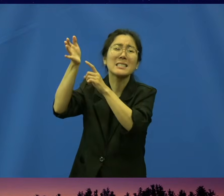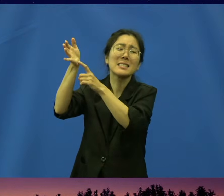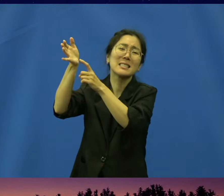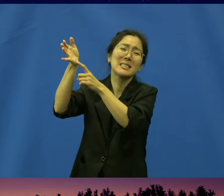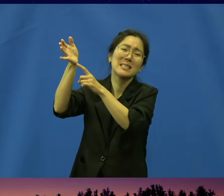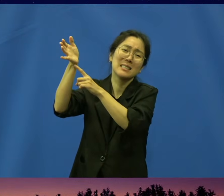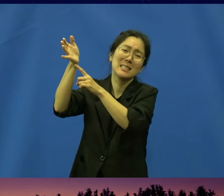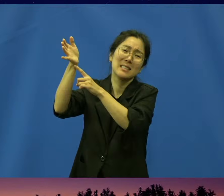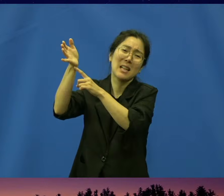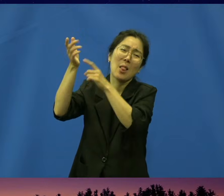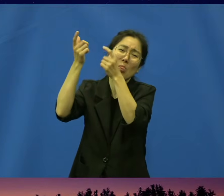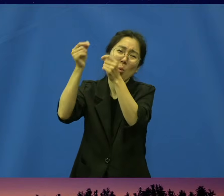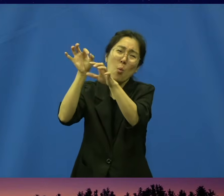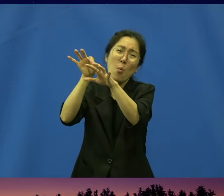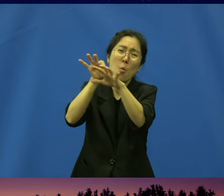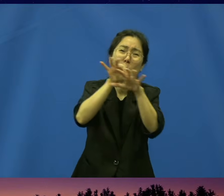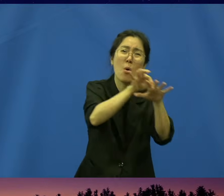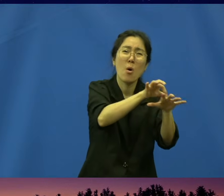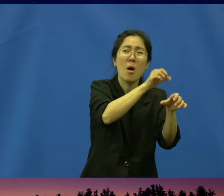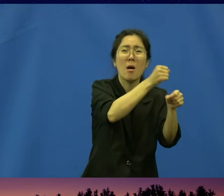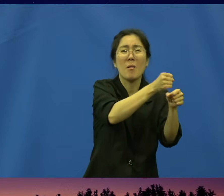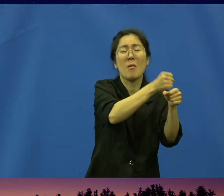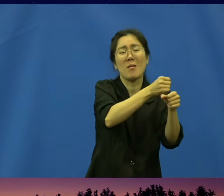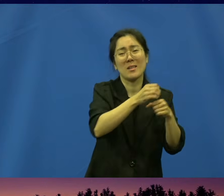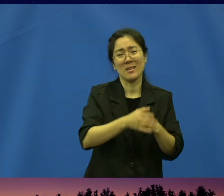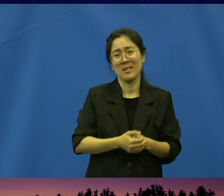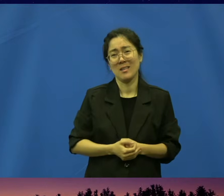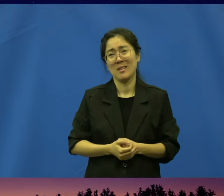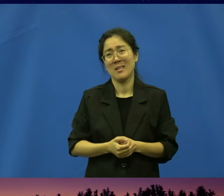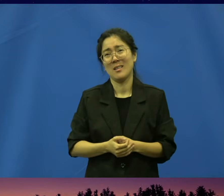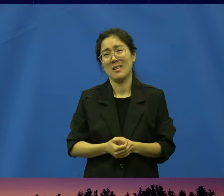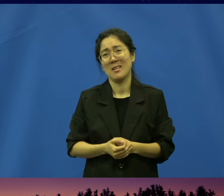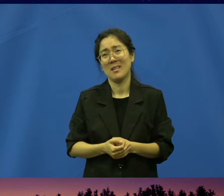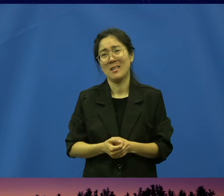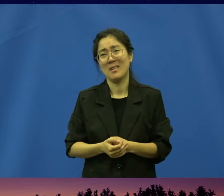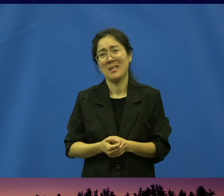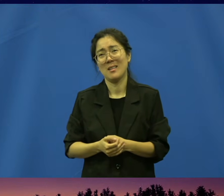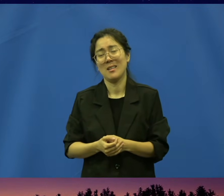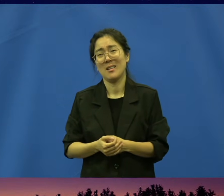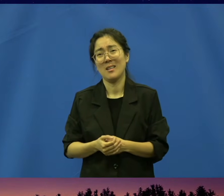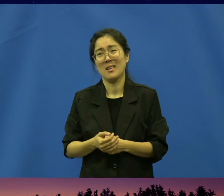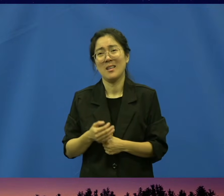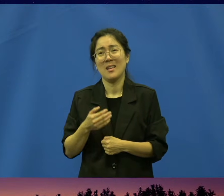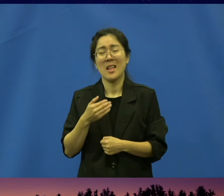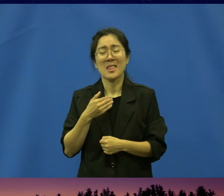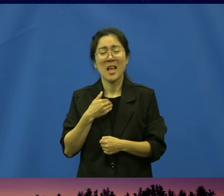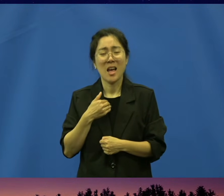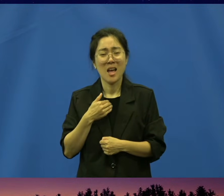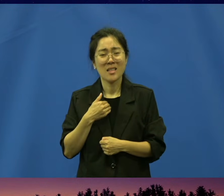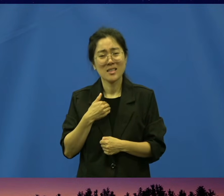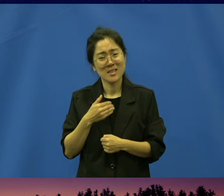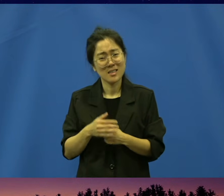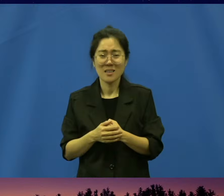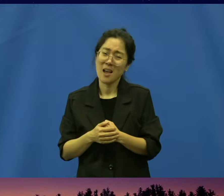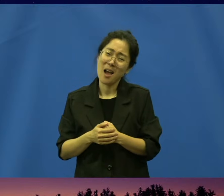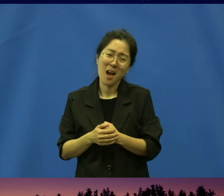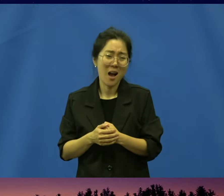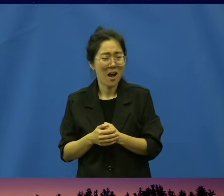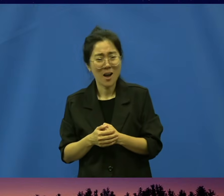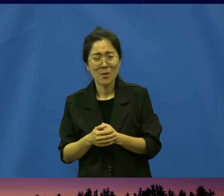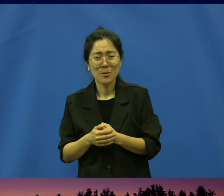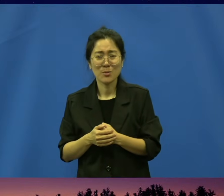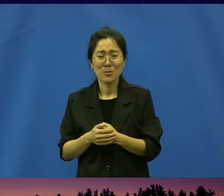들어있는 파란색과 빨간색깔, 그런 것만 생각하고 또 다른 제 나름대로의 판단만 가지고 그 사람들을